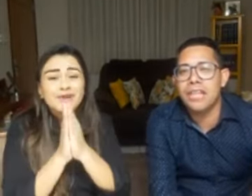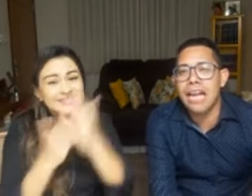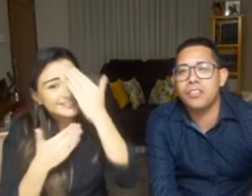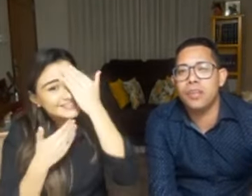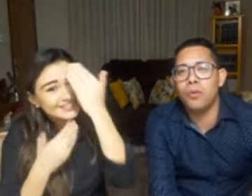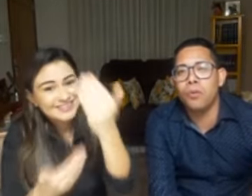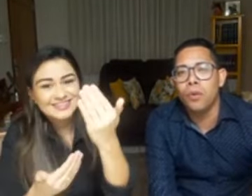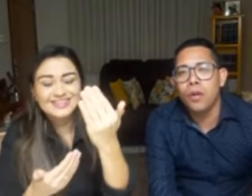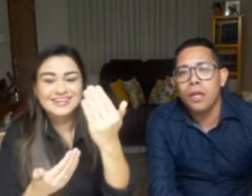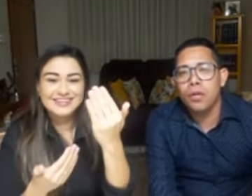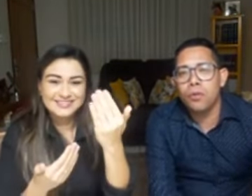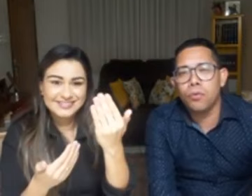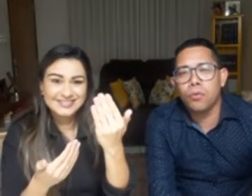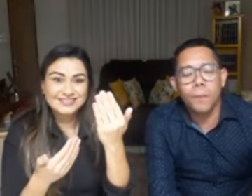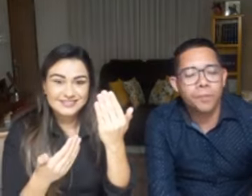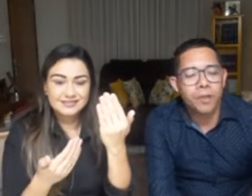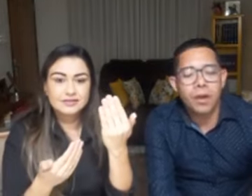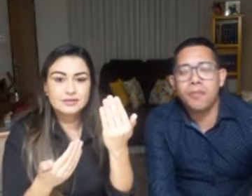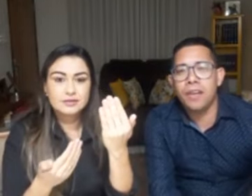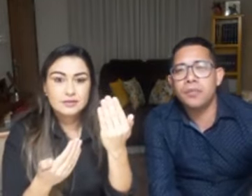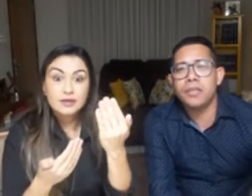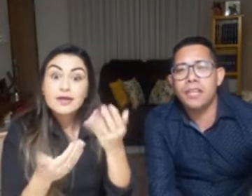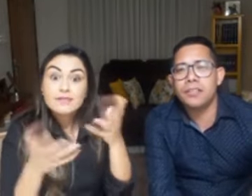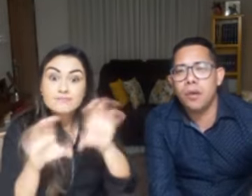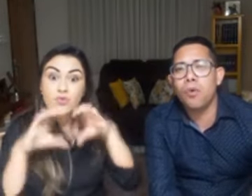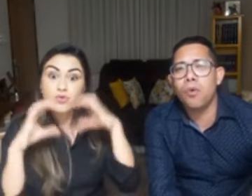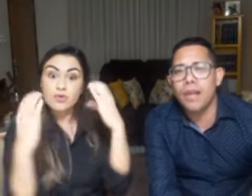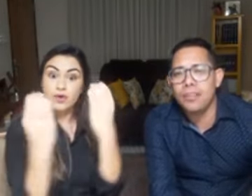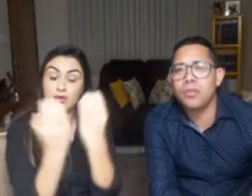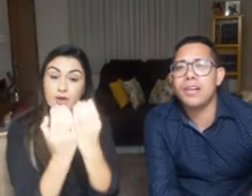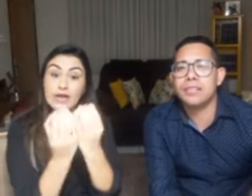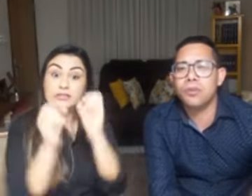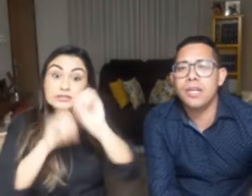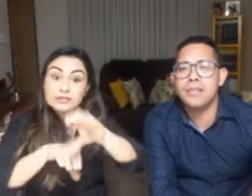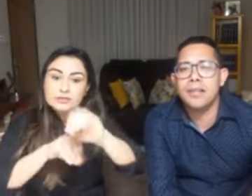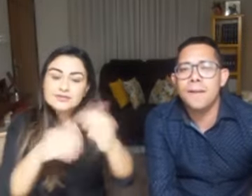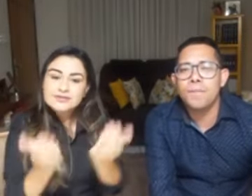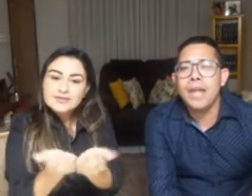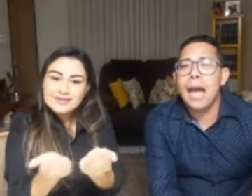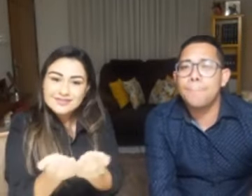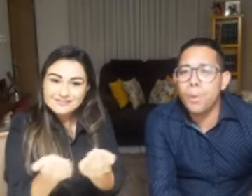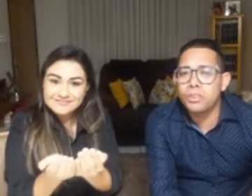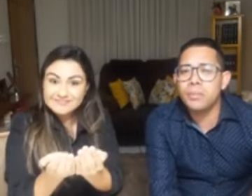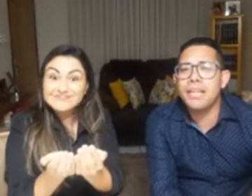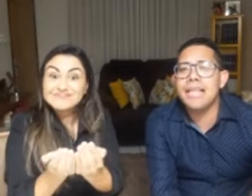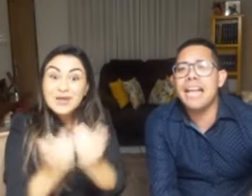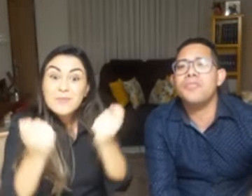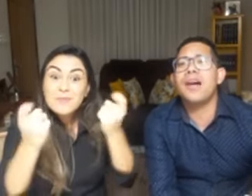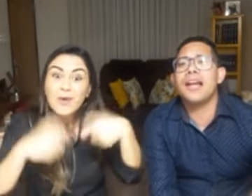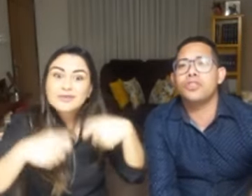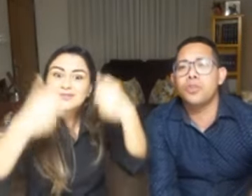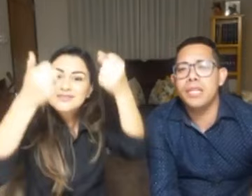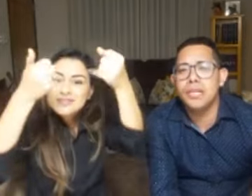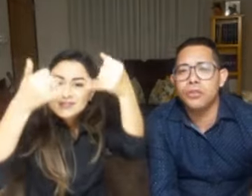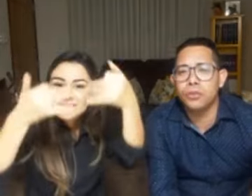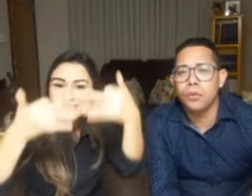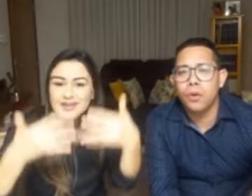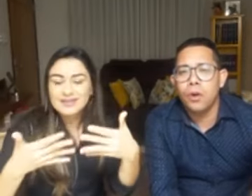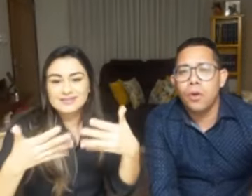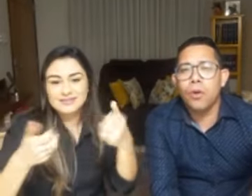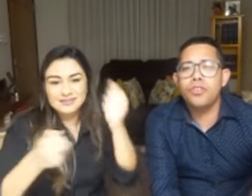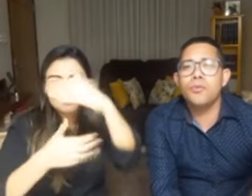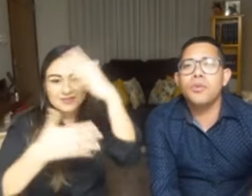oportunidade de ter um evento desse, né, um congresso de educação cristã, a possibilidade de falar sobre